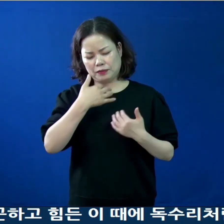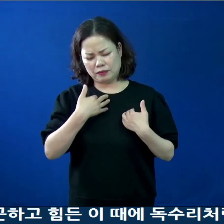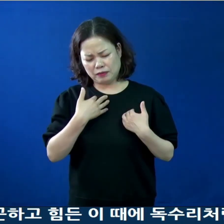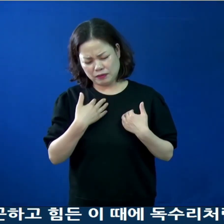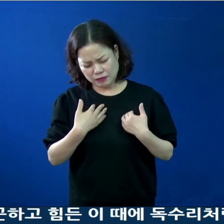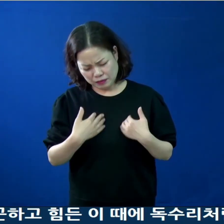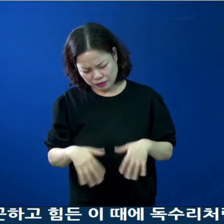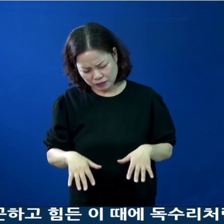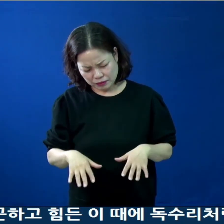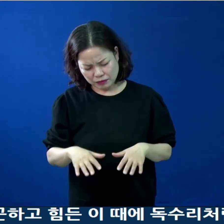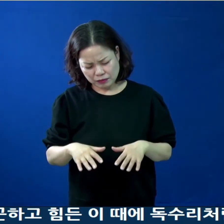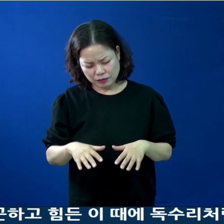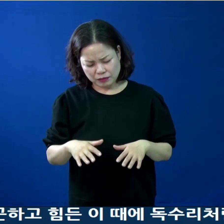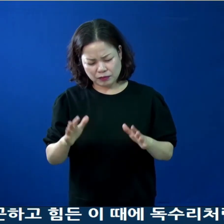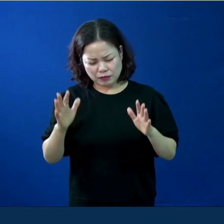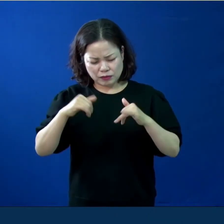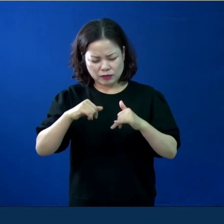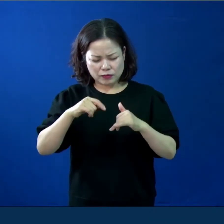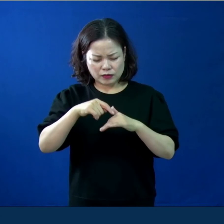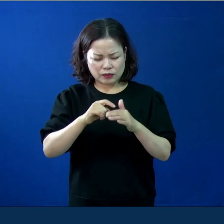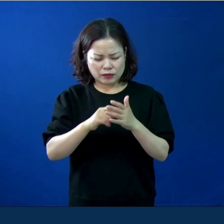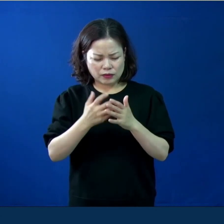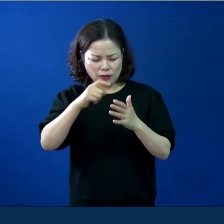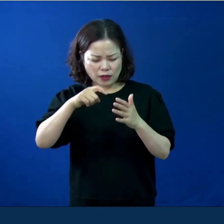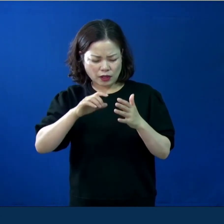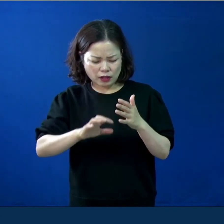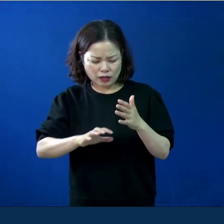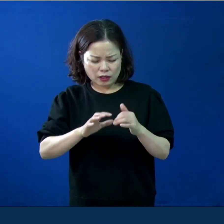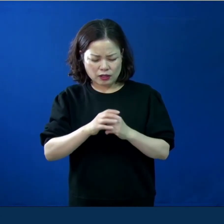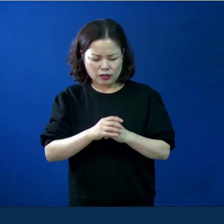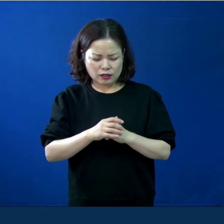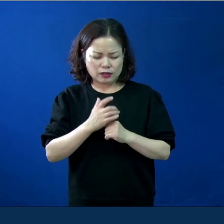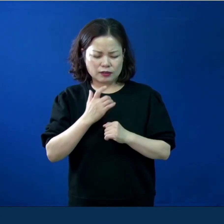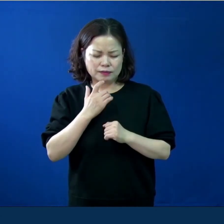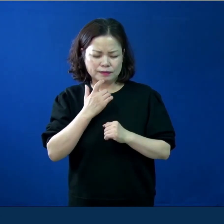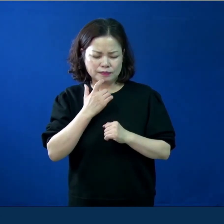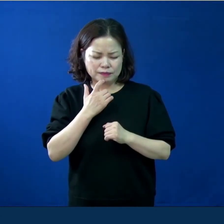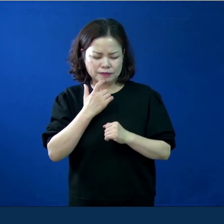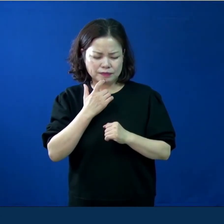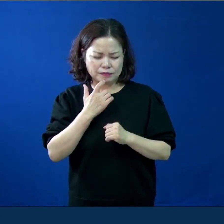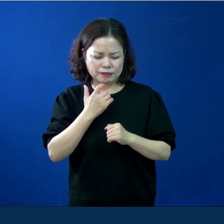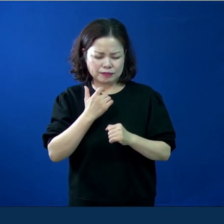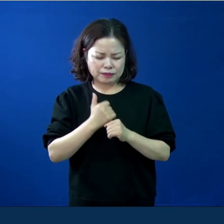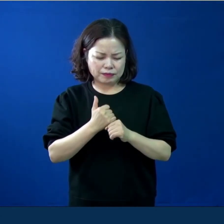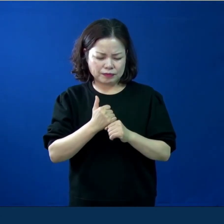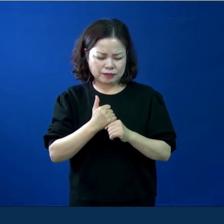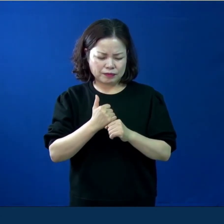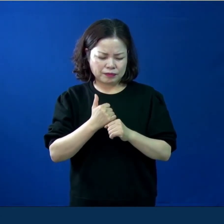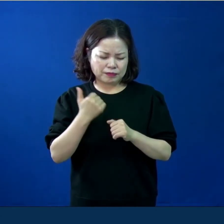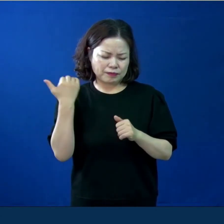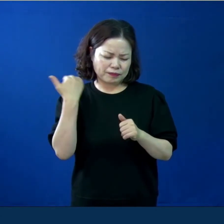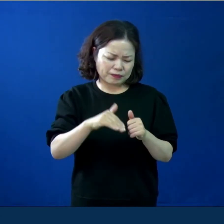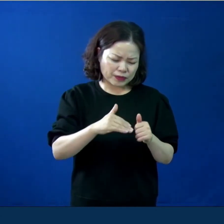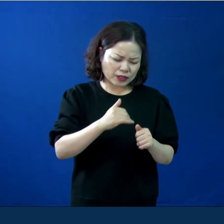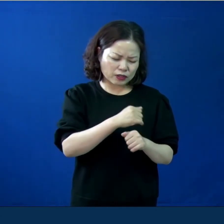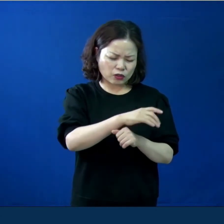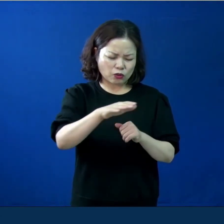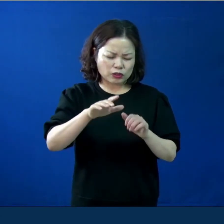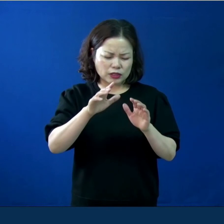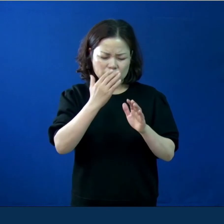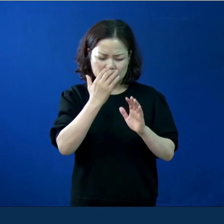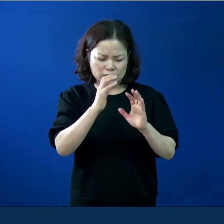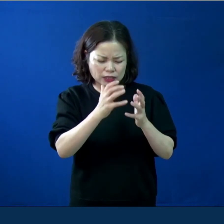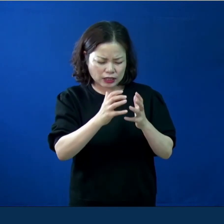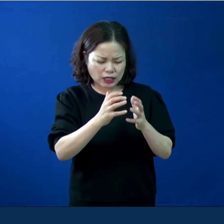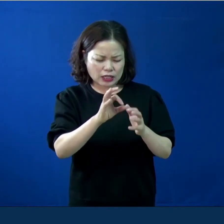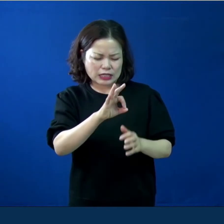피곤하고 지치고 무너진 우리의 심령 속에 내 안에 야곱을 치시고, 내 야곱이라고 하는 헌도뼈를 치시고 오늘도 이스라엘로